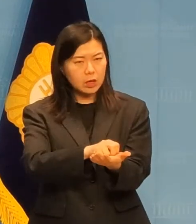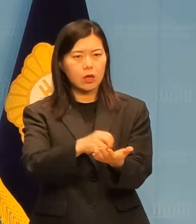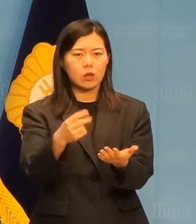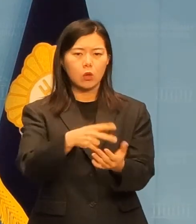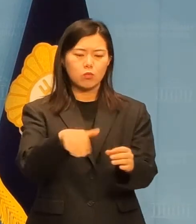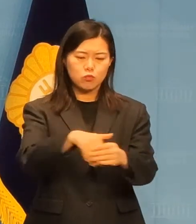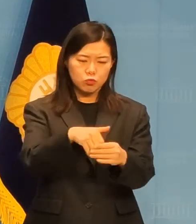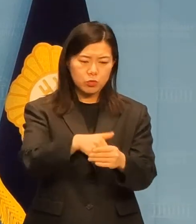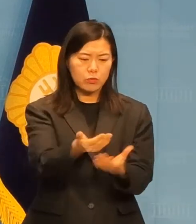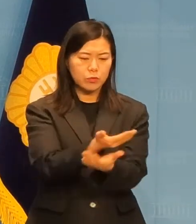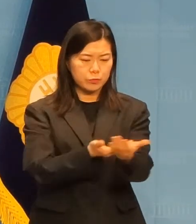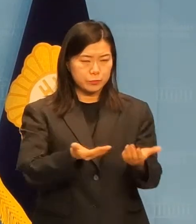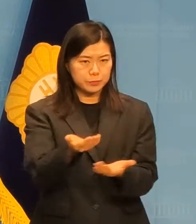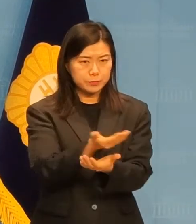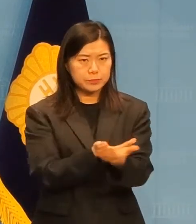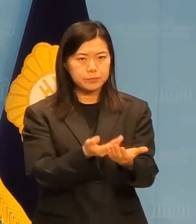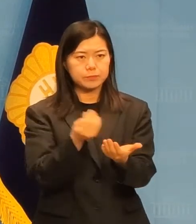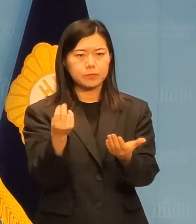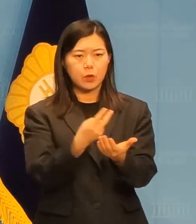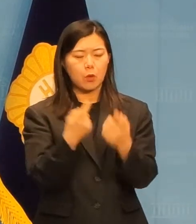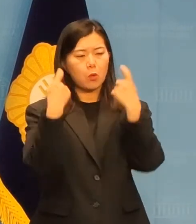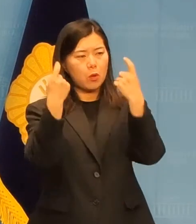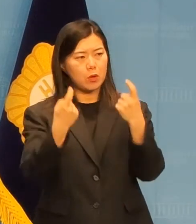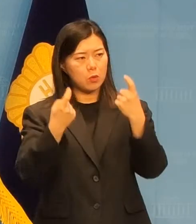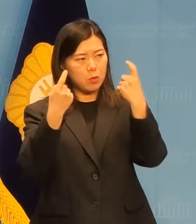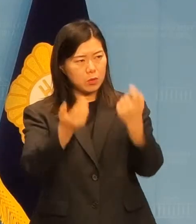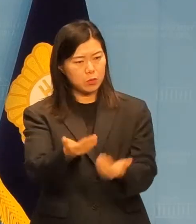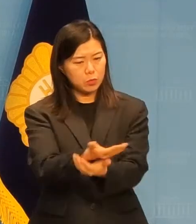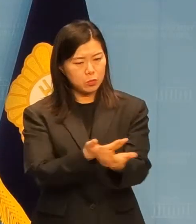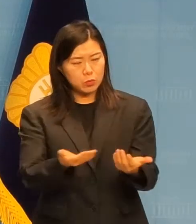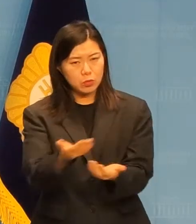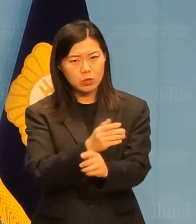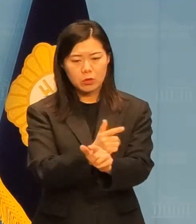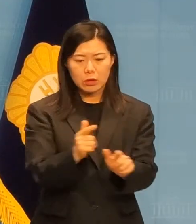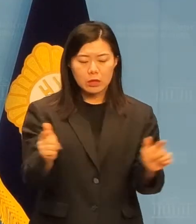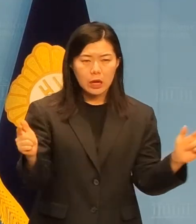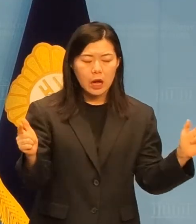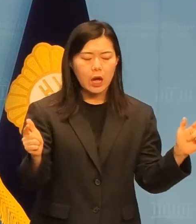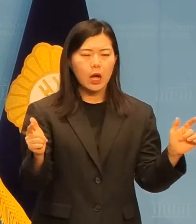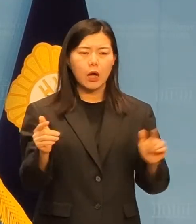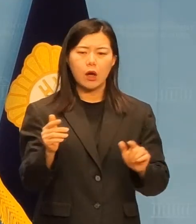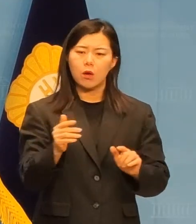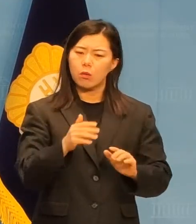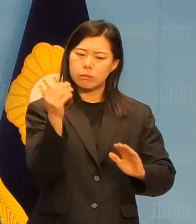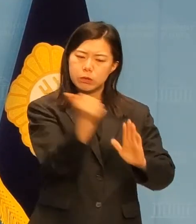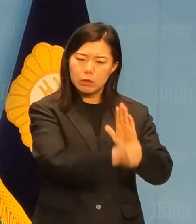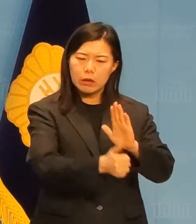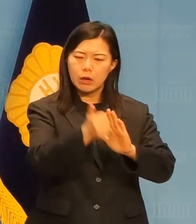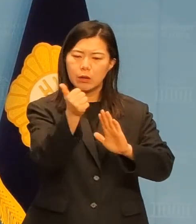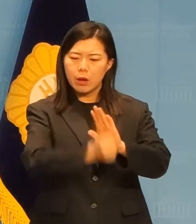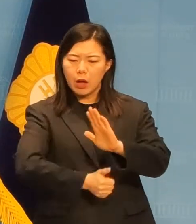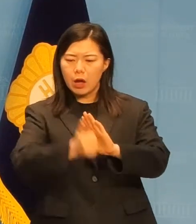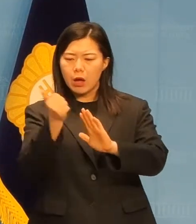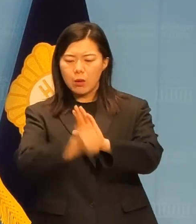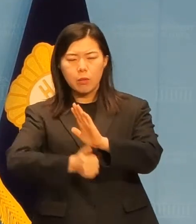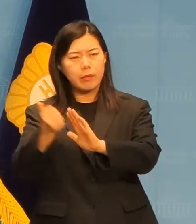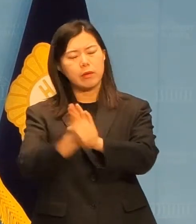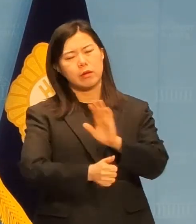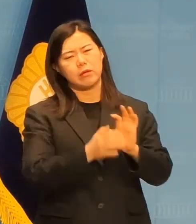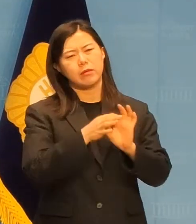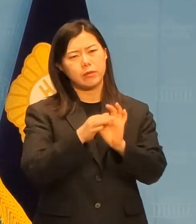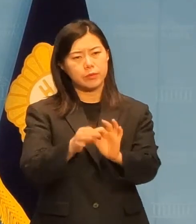문화 교류, 그리고 관광 교류가 정말 실패하는 그런 상황까지 이어지게